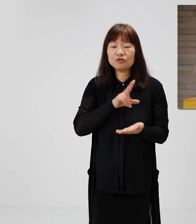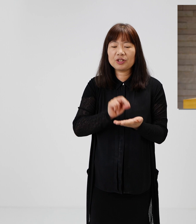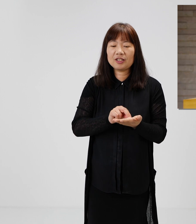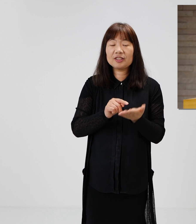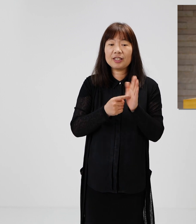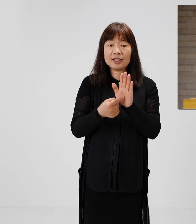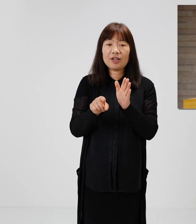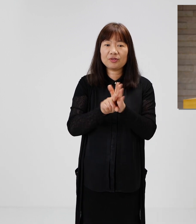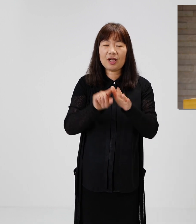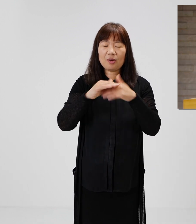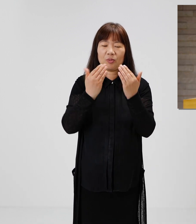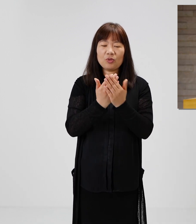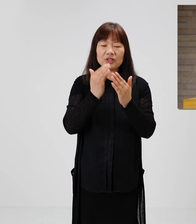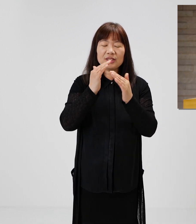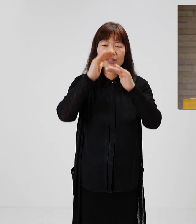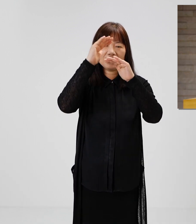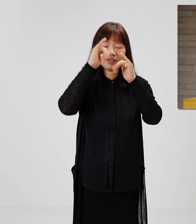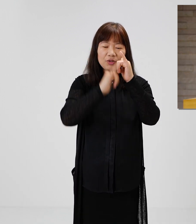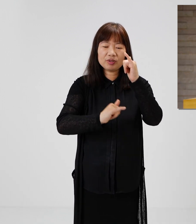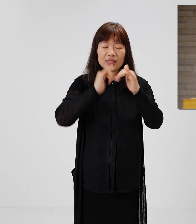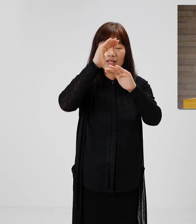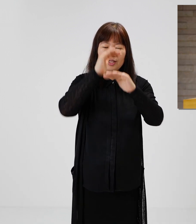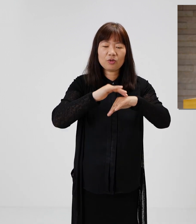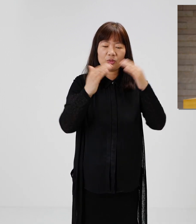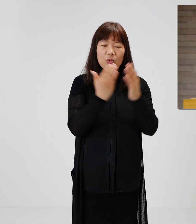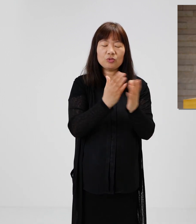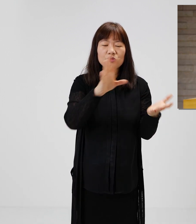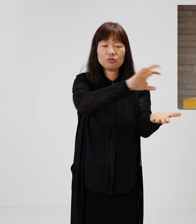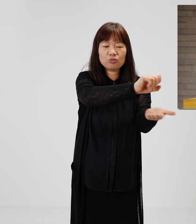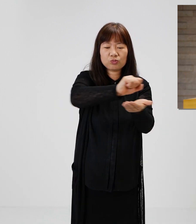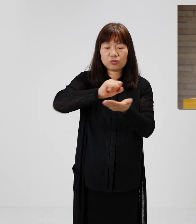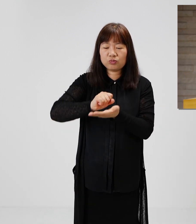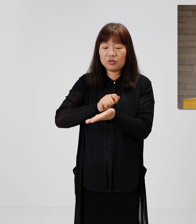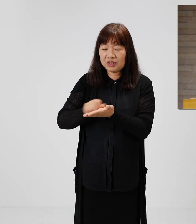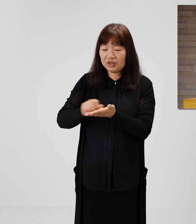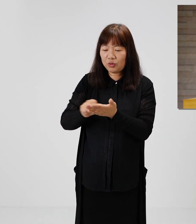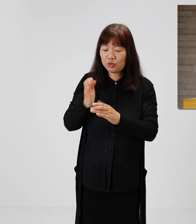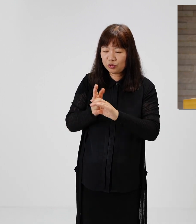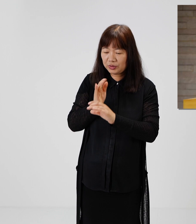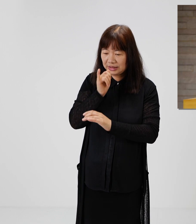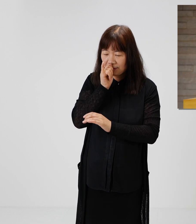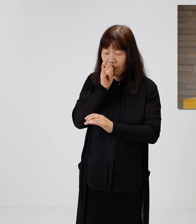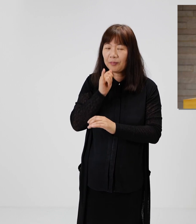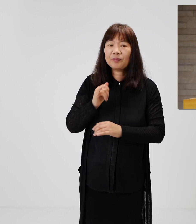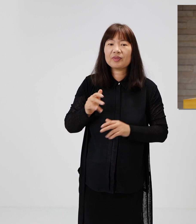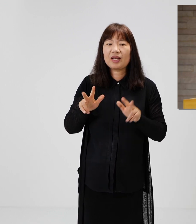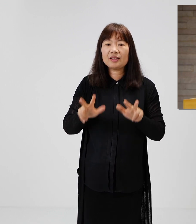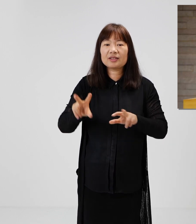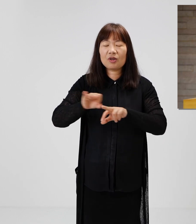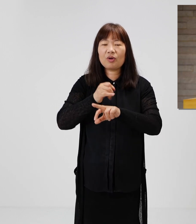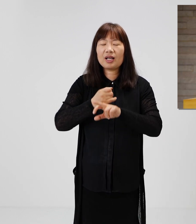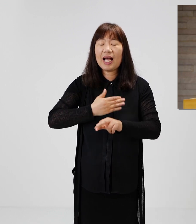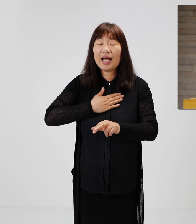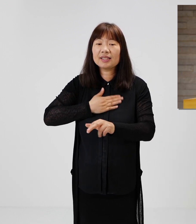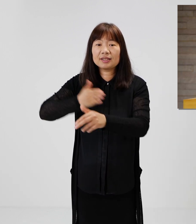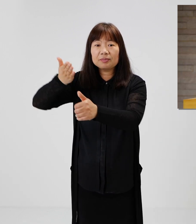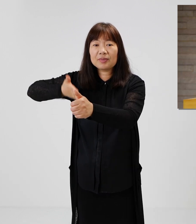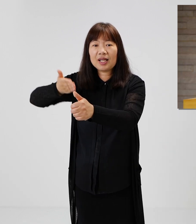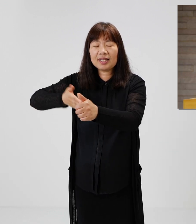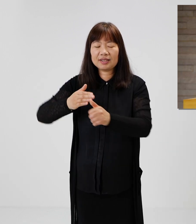통일성을 설명하기 위해서 기록하는 거란 말이에요. 이제 왕은 아옵소서. 만일 이